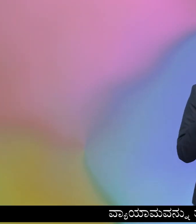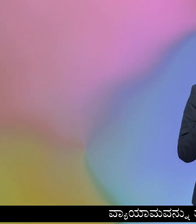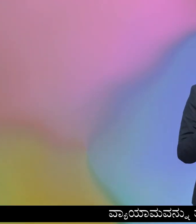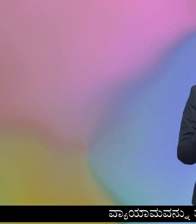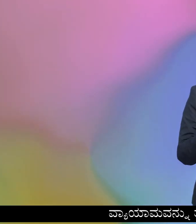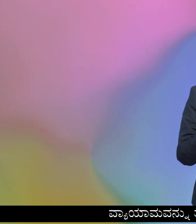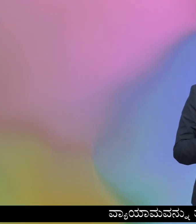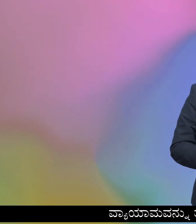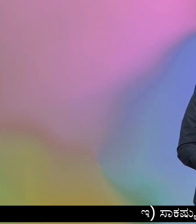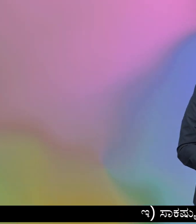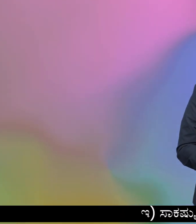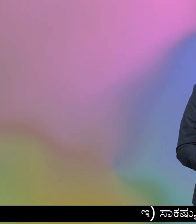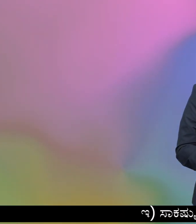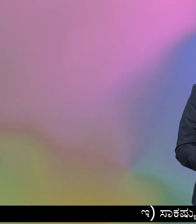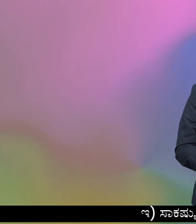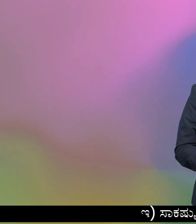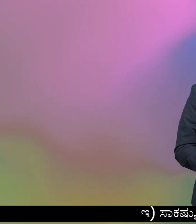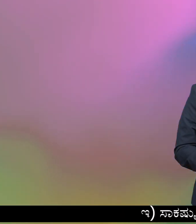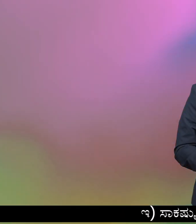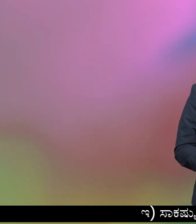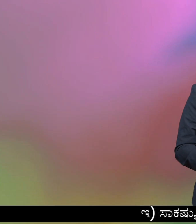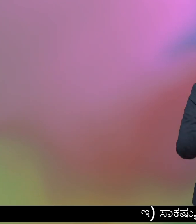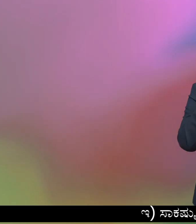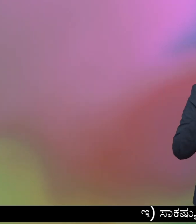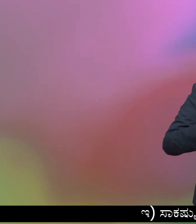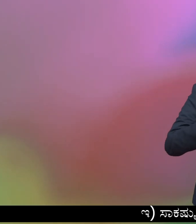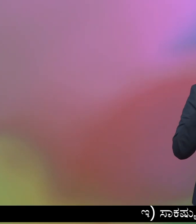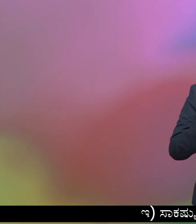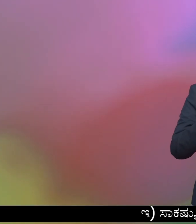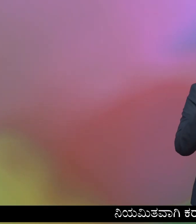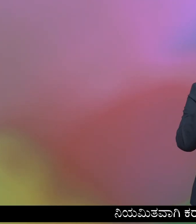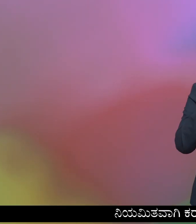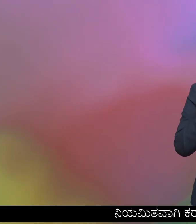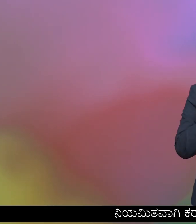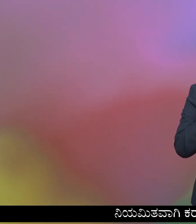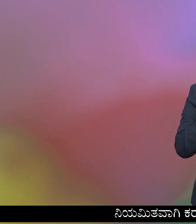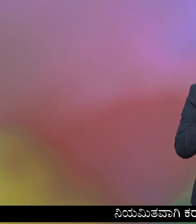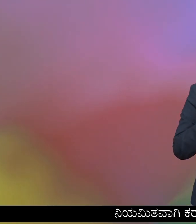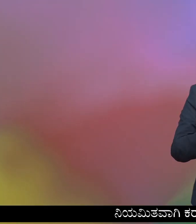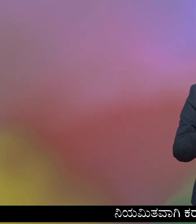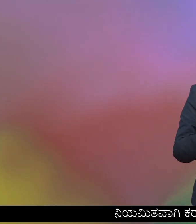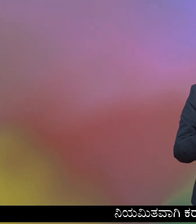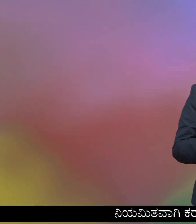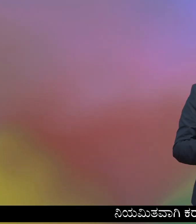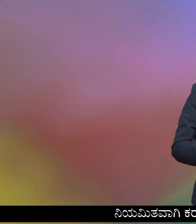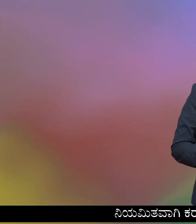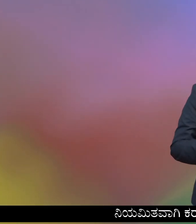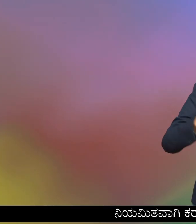ತಪ್ಪಿಸುವುದು. ಇ. ಸಾಕಷ್ಟು ನೀರು ಕುಡಿಯುವುದು ಮತ್ತು ನಿಯಮಿತವಾಗಿ ಕರುಳಿನ ಚಲನೆಯನ್ನು